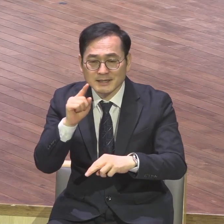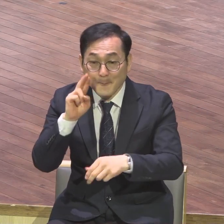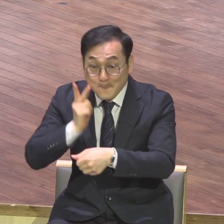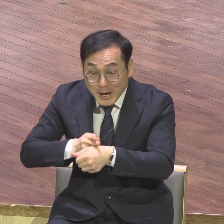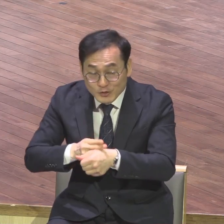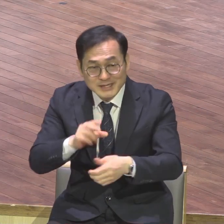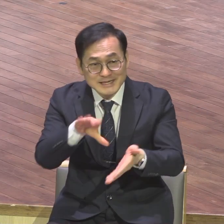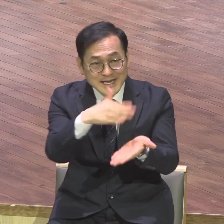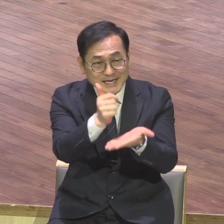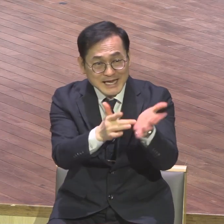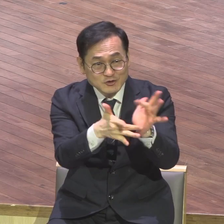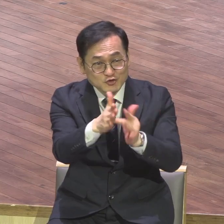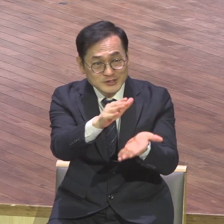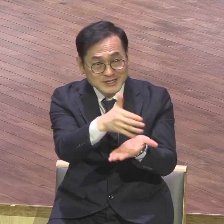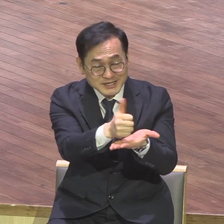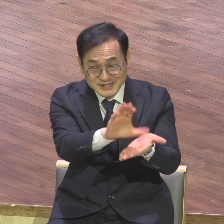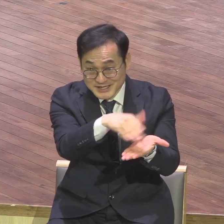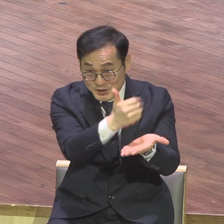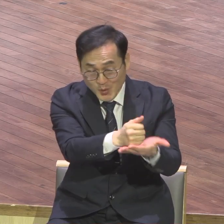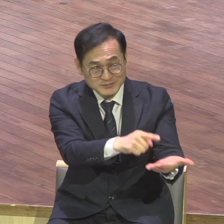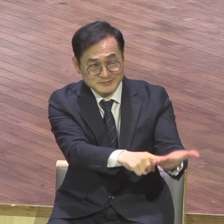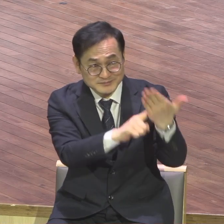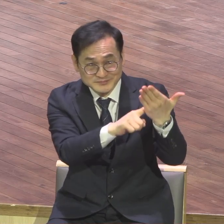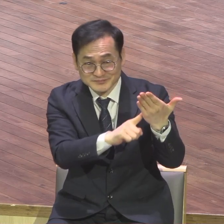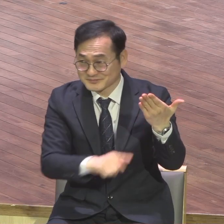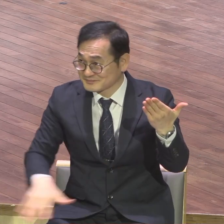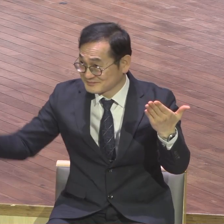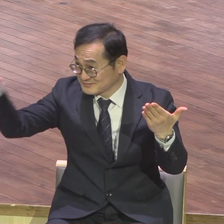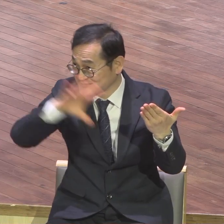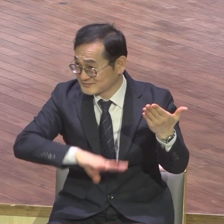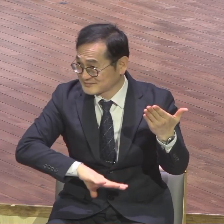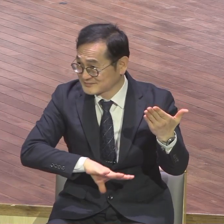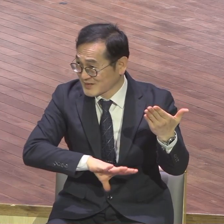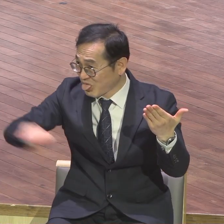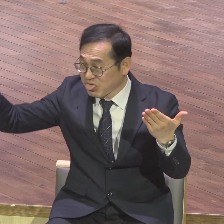깊은 교제 앞에서 그 밖에 모든 것들은 빛을 잃었다.